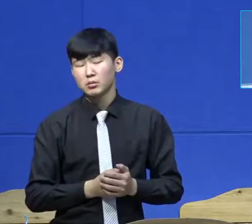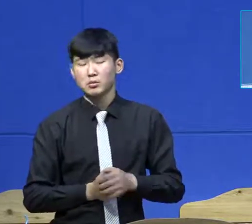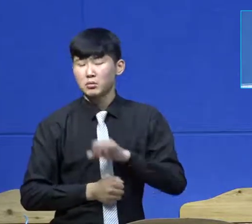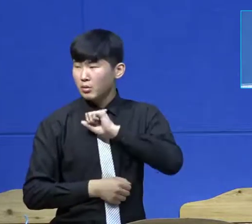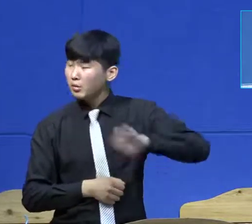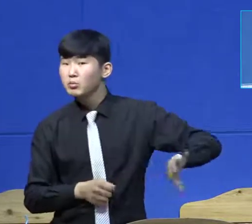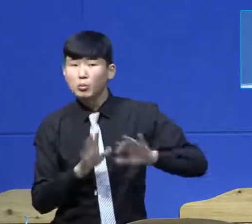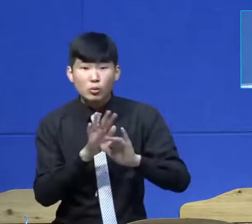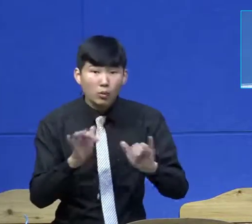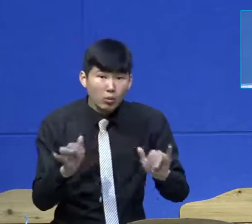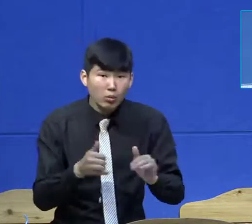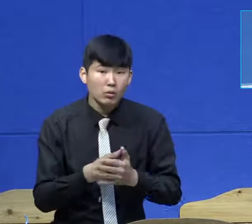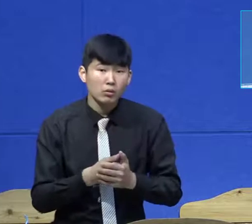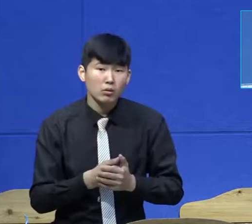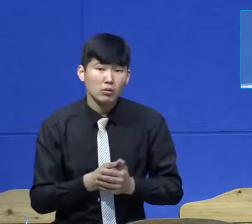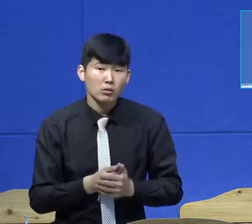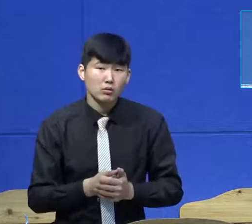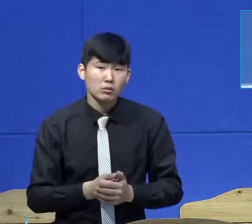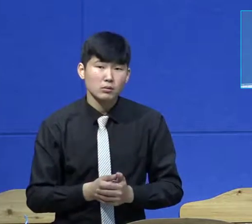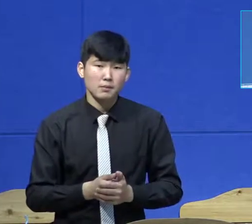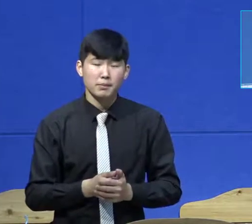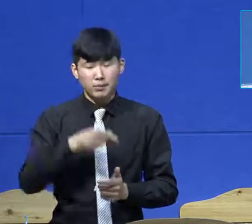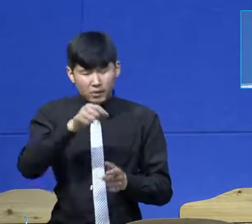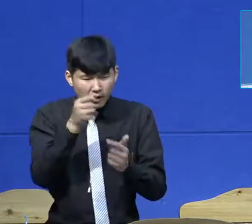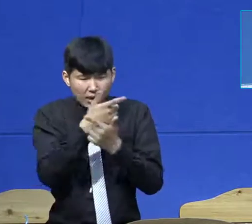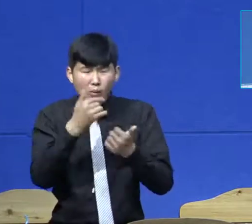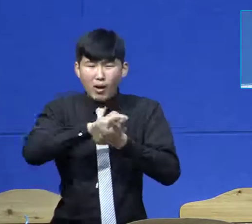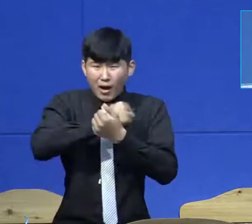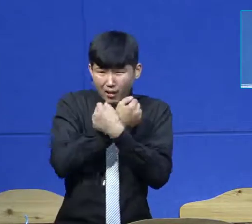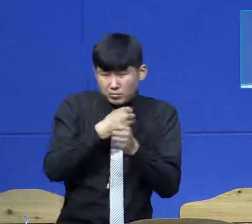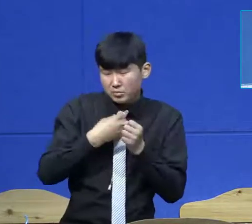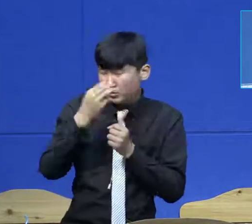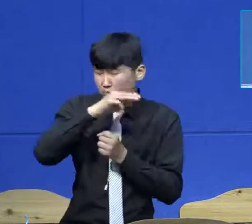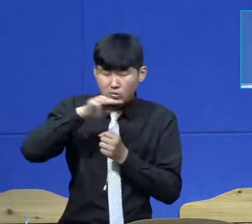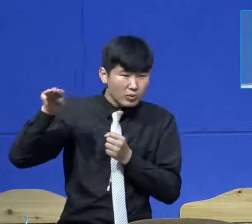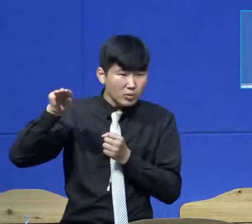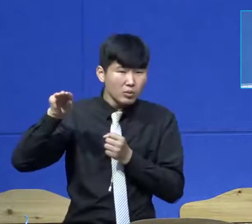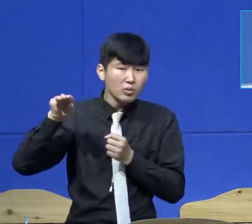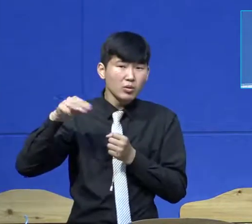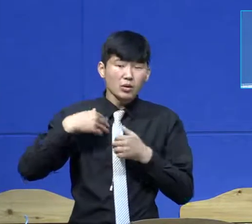Орхичж болох юм уу гэсэн үг вэ? Ийм агуу аварлыг үл хайхраад би